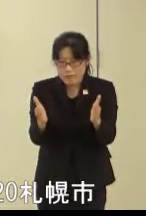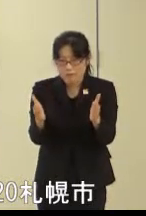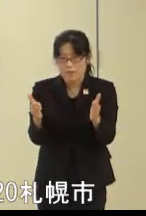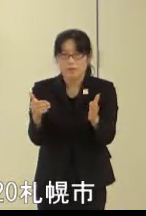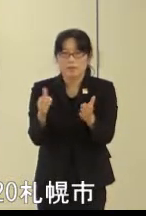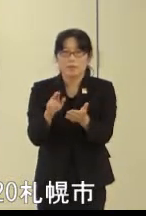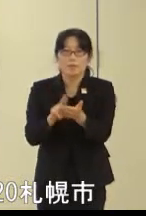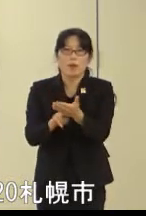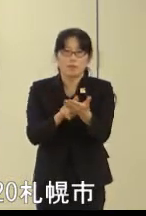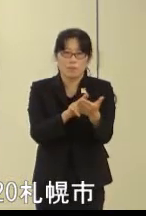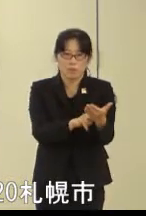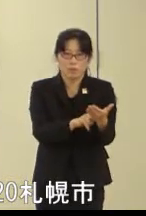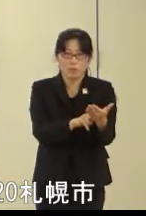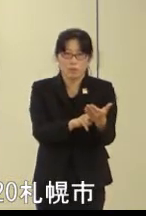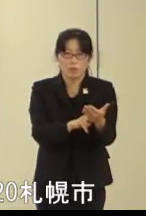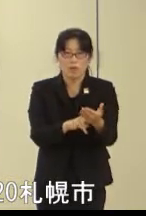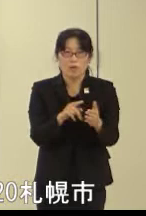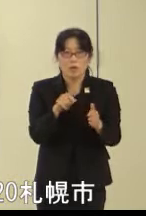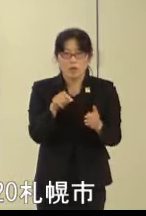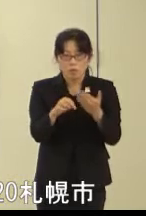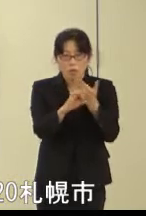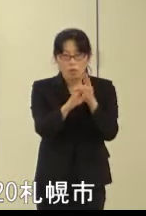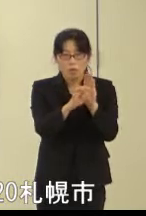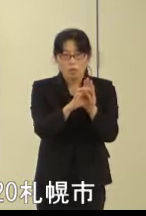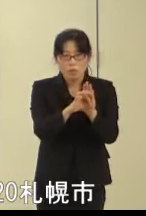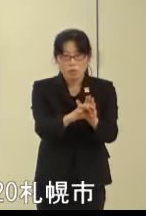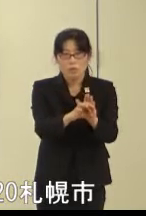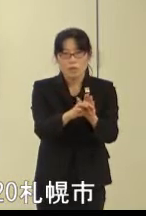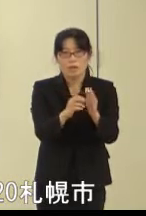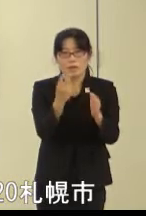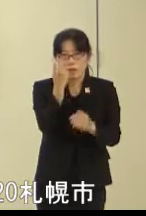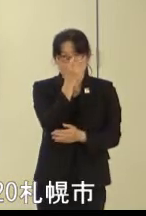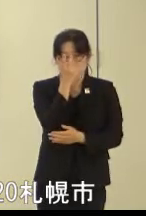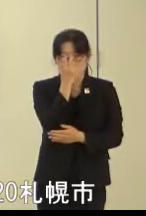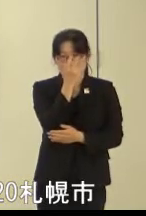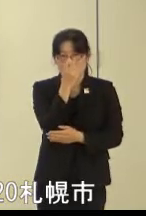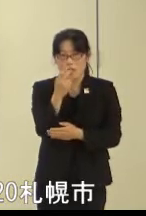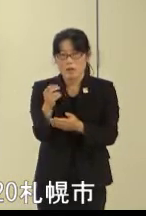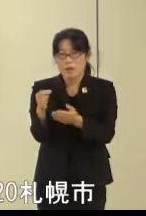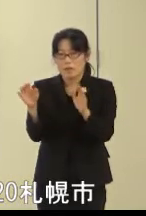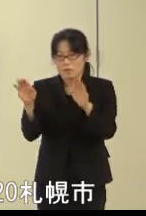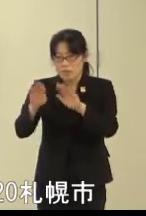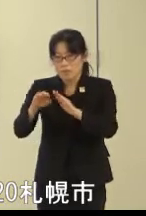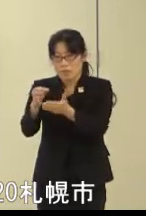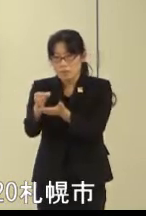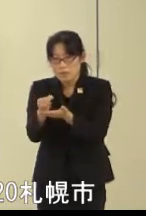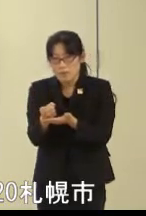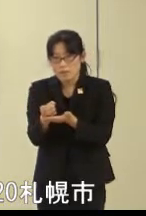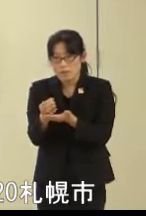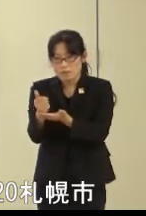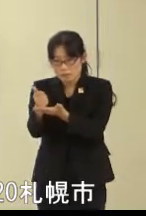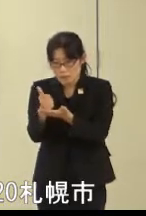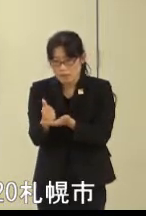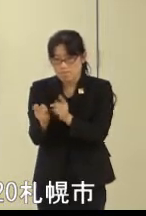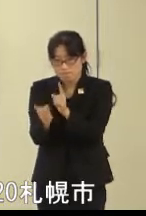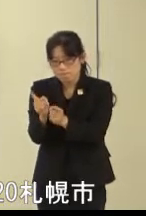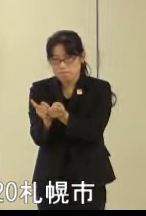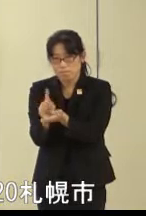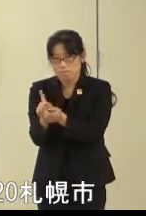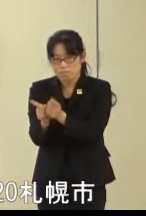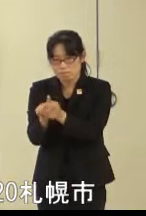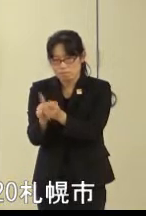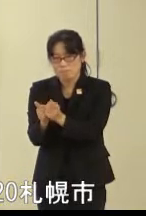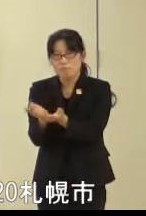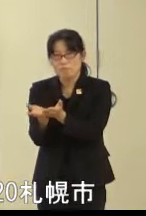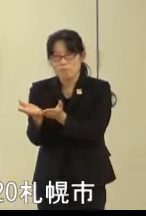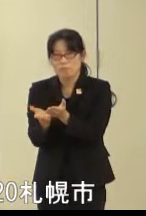この抗体検査につきましてはそういう接待を伴う飲食店被害のお店居酒屋さんです